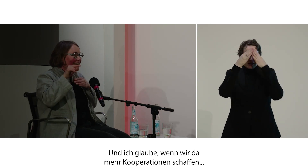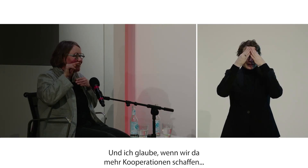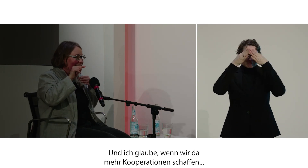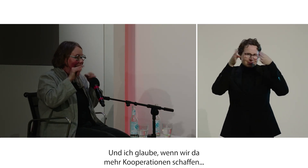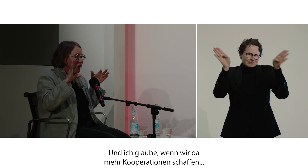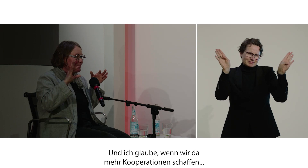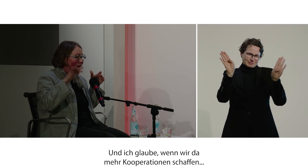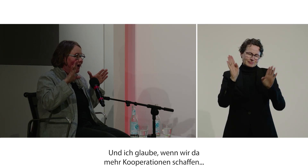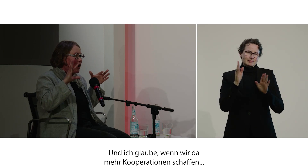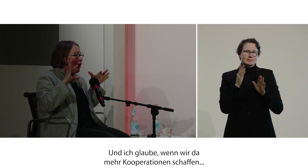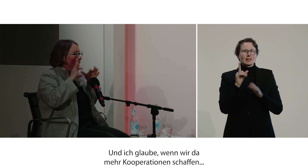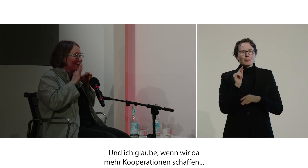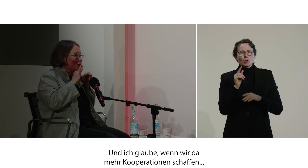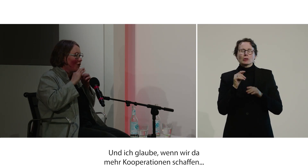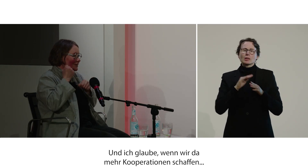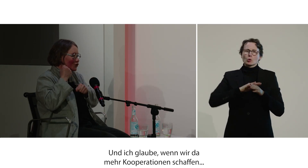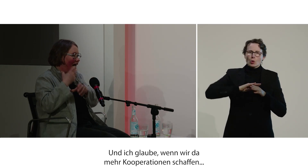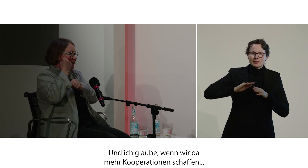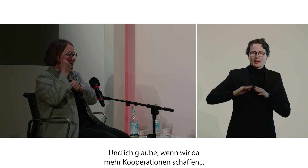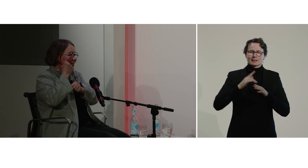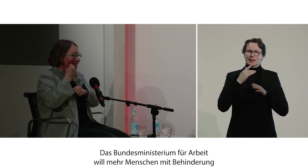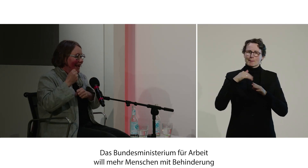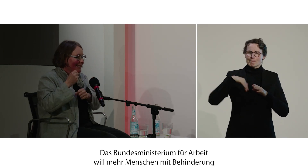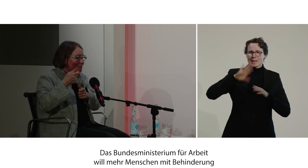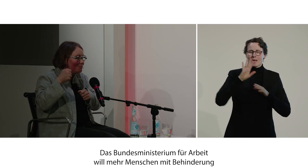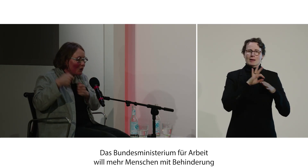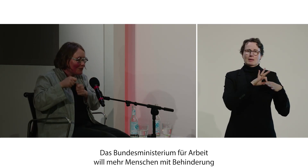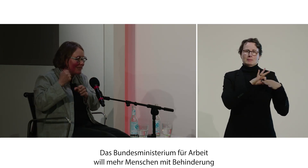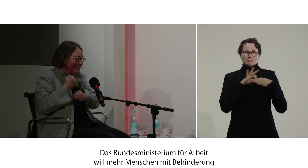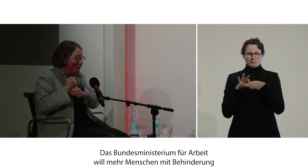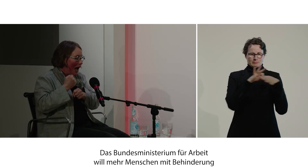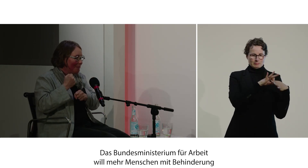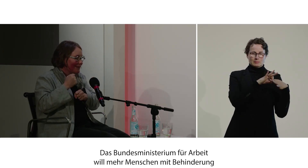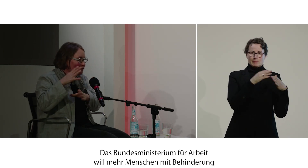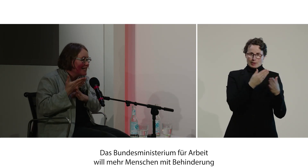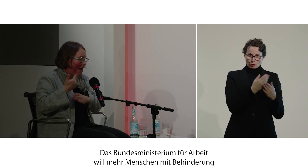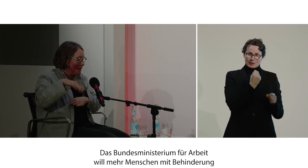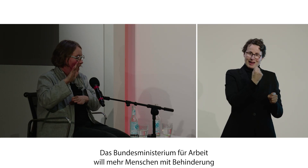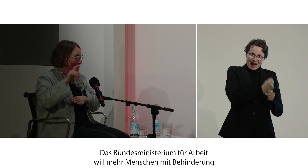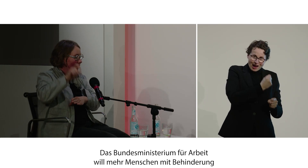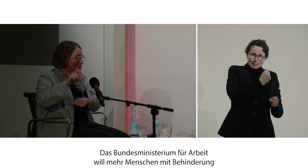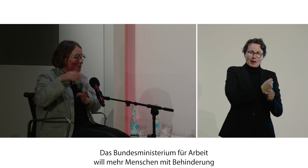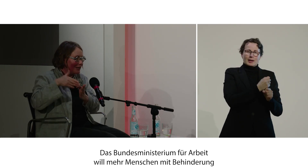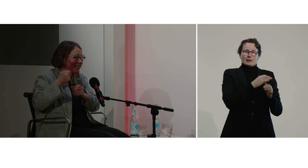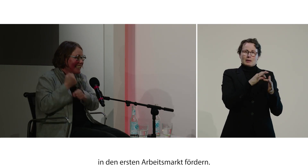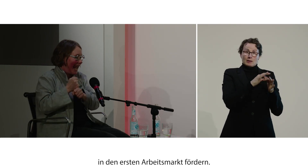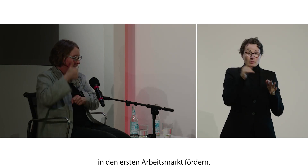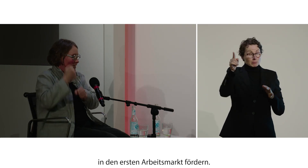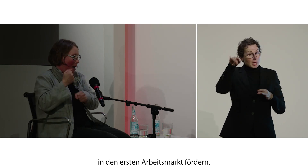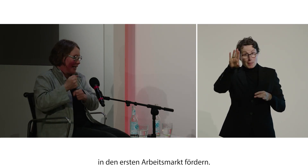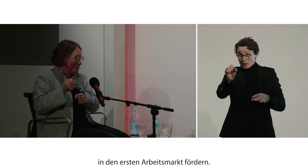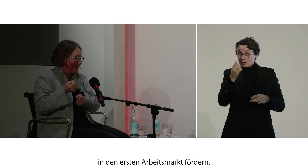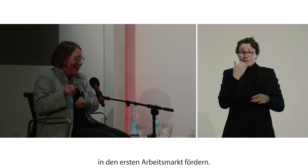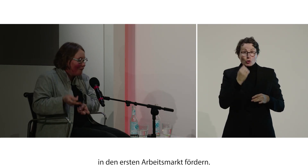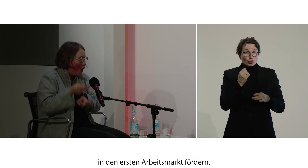glaube, wenn wir da mehr Kooperation schaffen, weil das Bundesministerium für Arbeit will ja mehr Menschen mit Behinderung in den